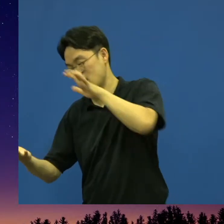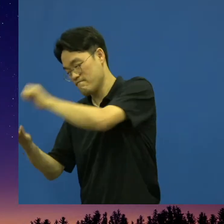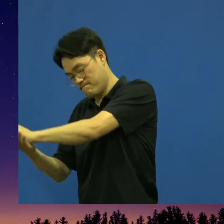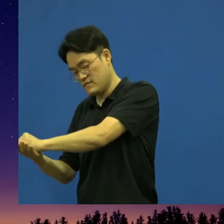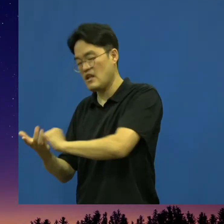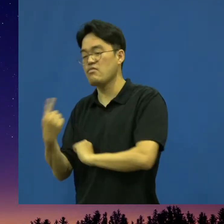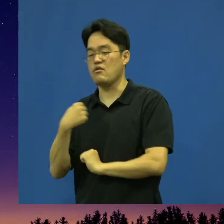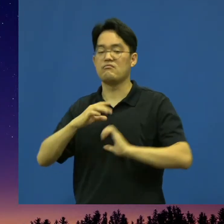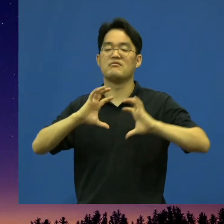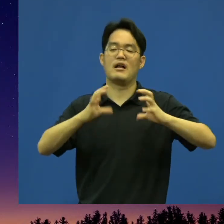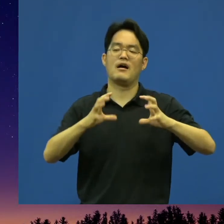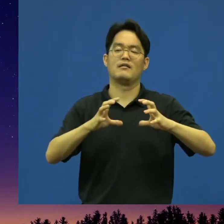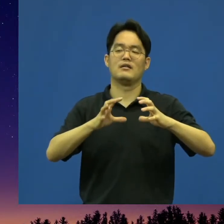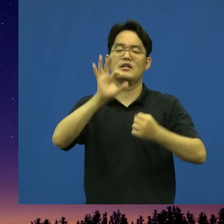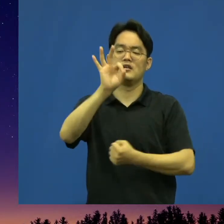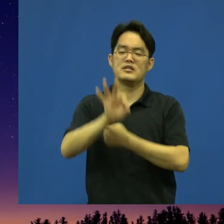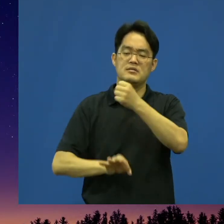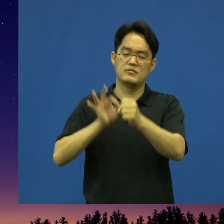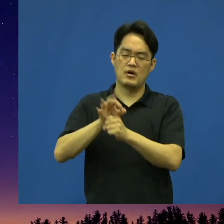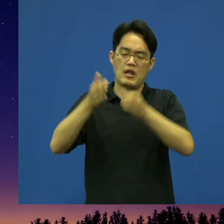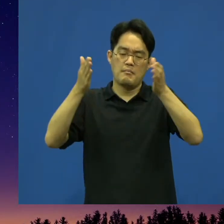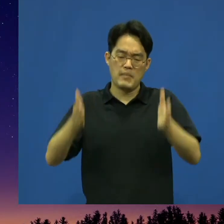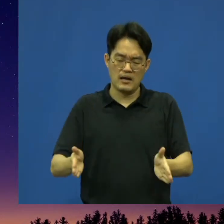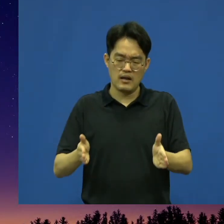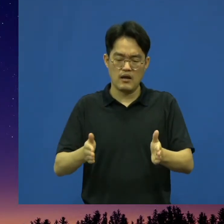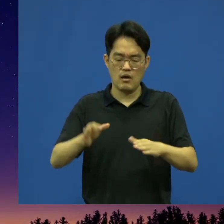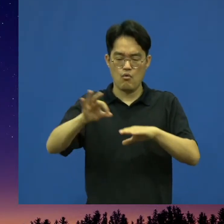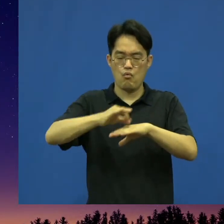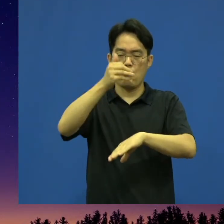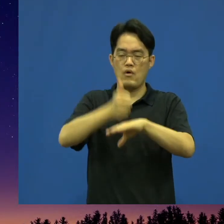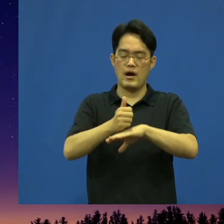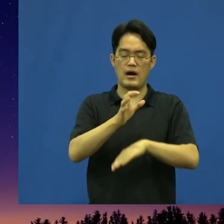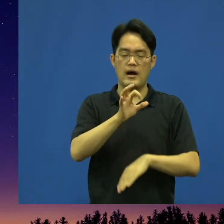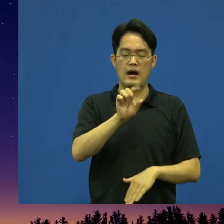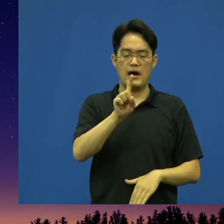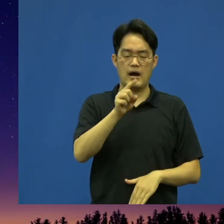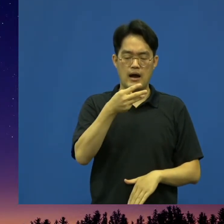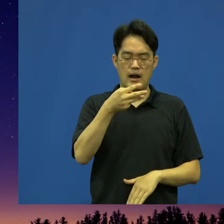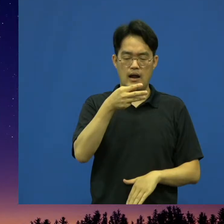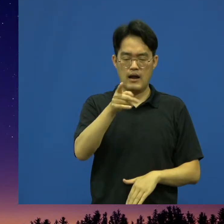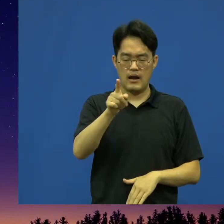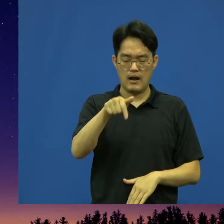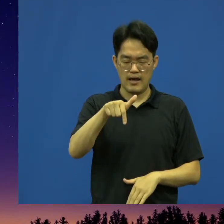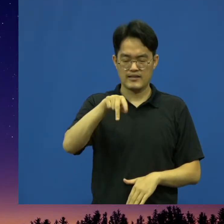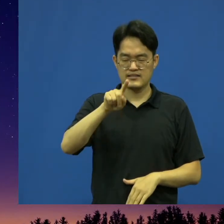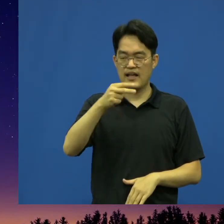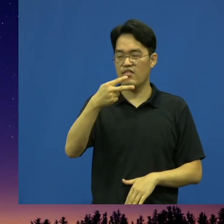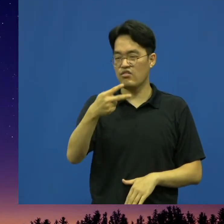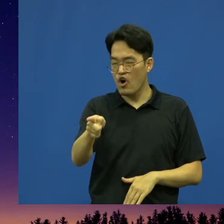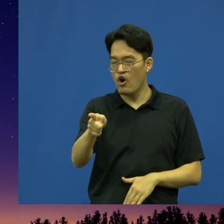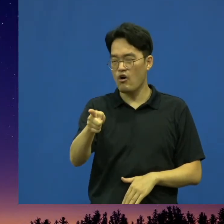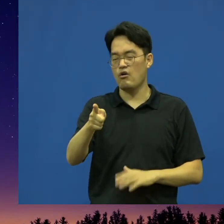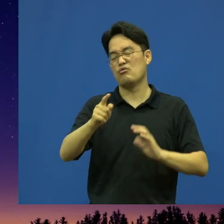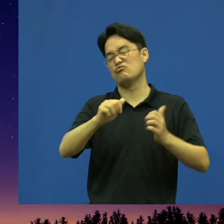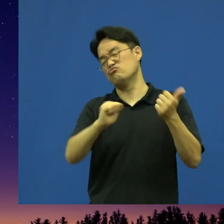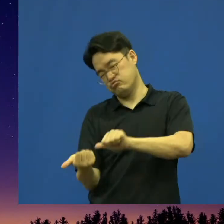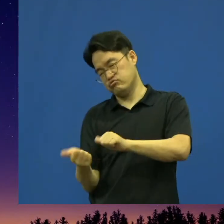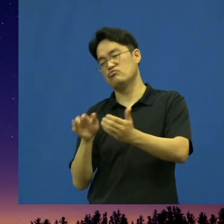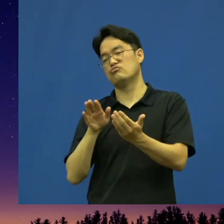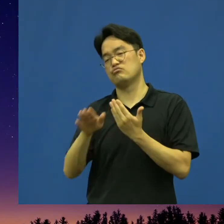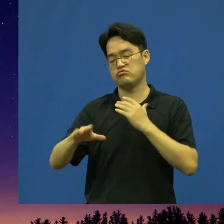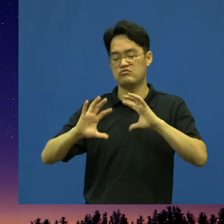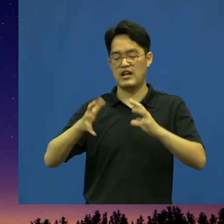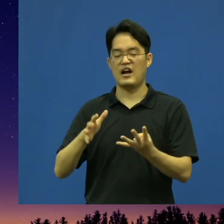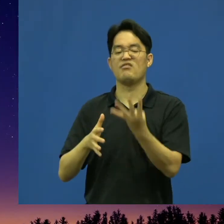만에 알렉산더가 죽게 돼요. 그러면서 제국이 네 쪽으로 쪼개지죠. 그죠?